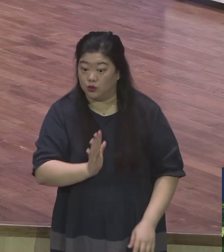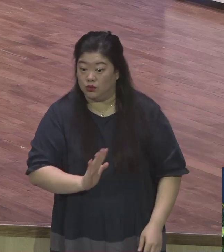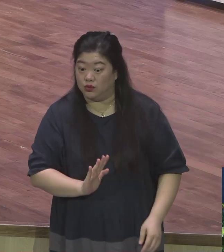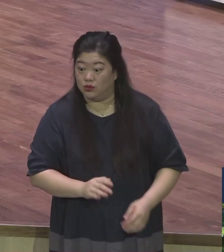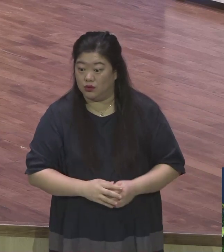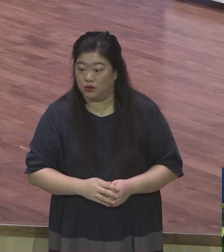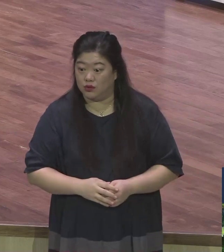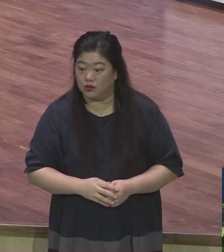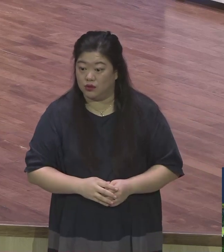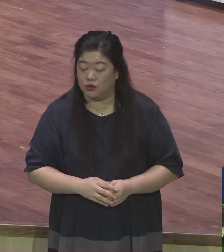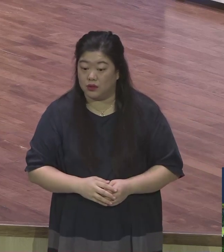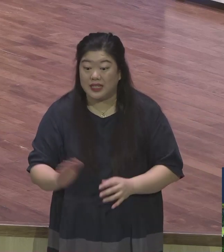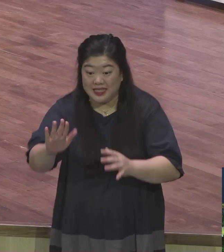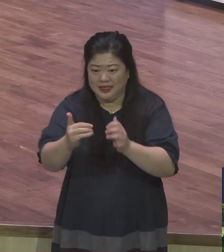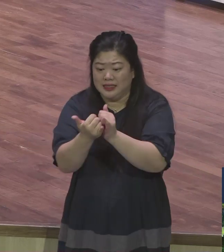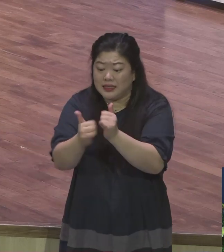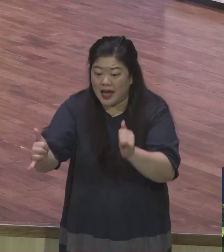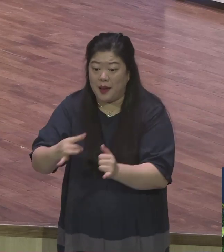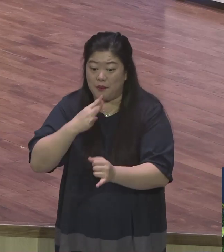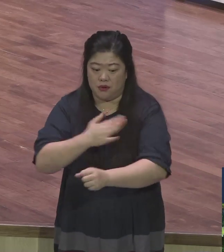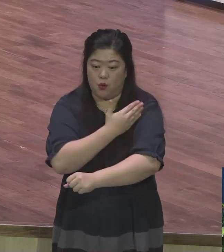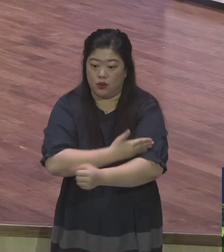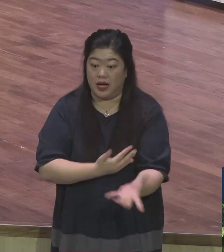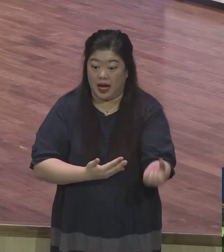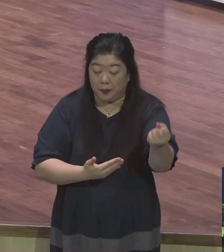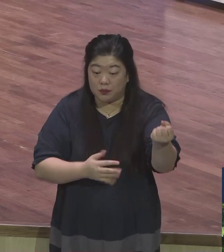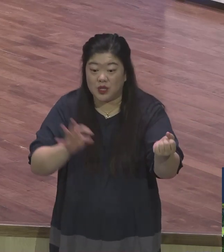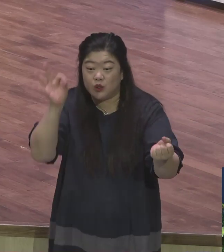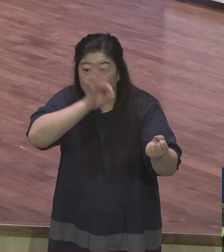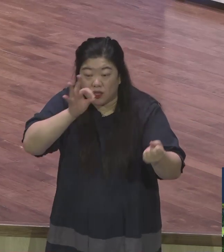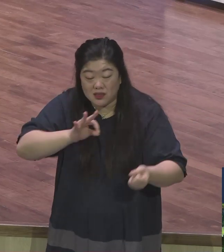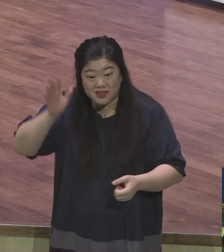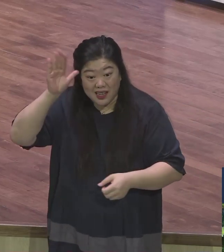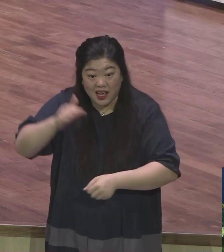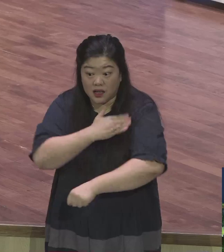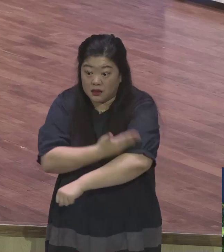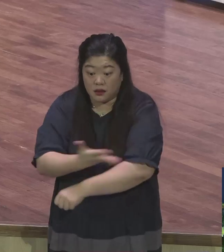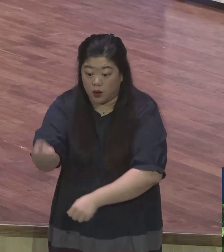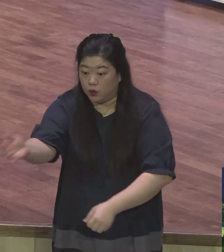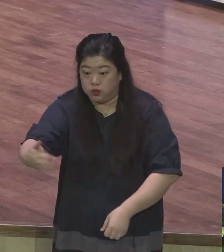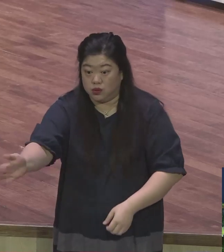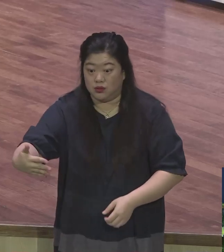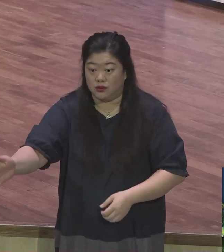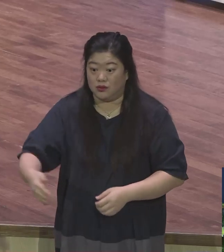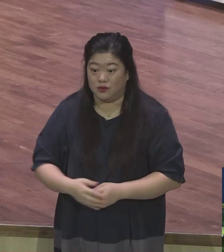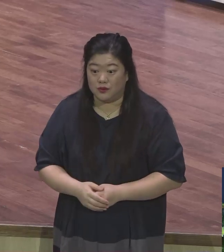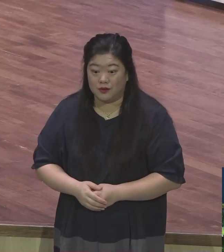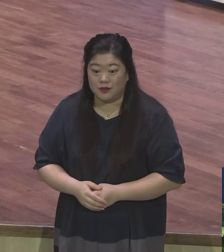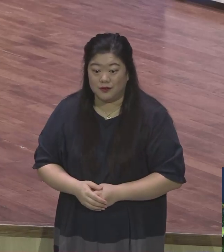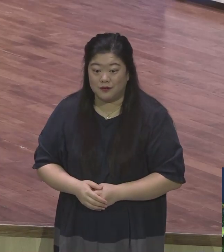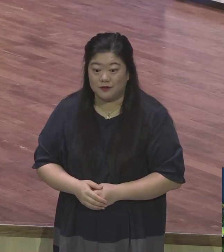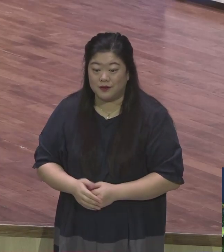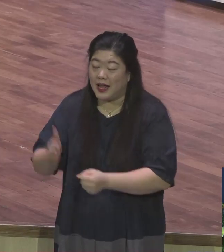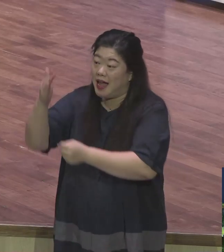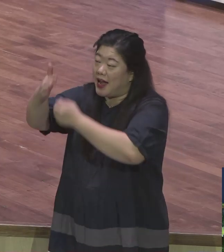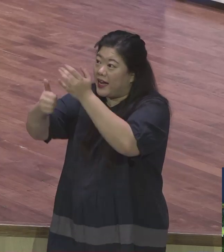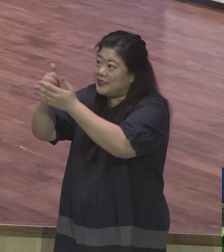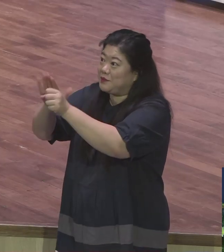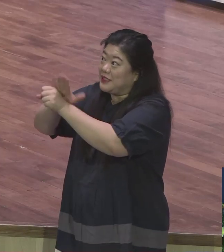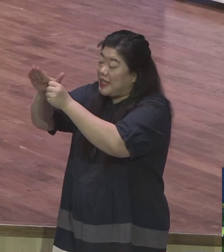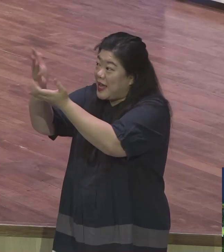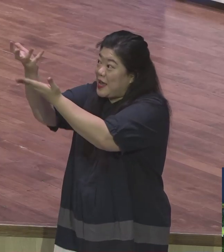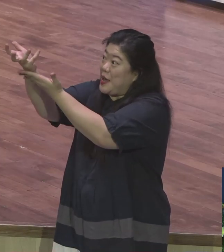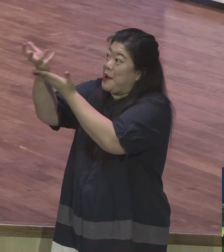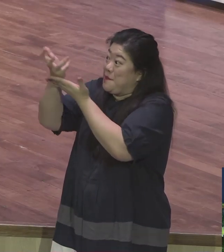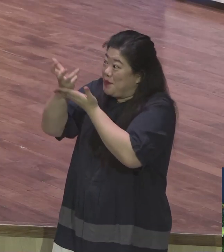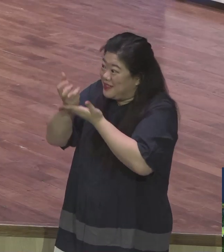하나님의 사람만 그래요. 특별한 사람. 그런데 장식 3장에 보면 하나님의 특별한 사랑을 받은